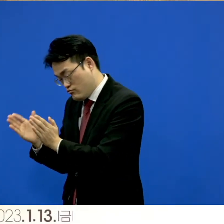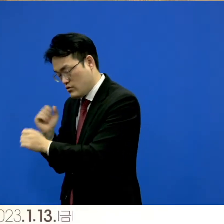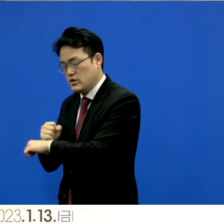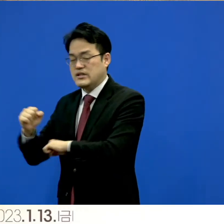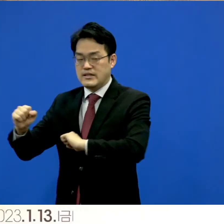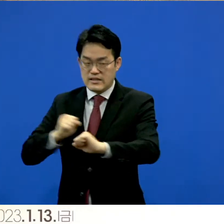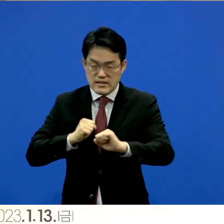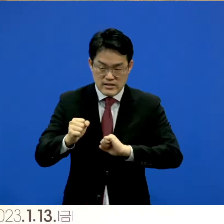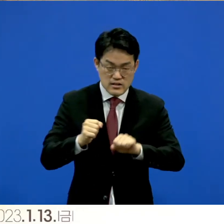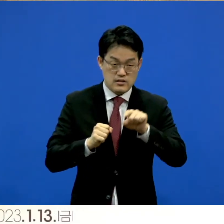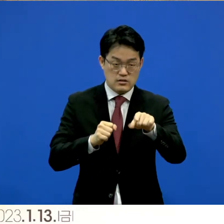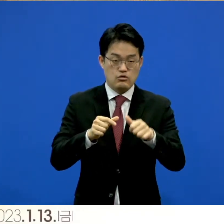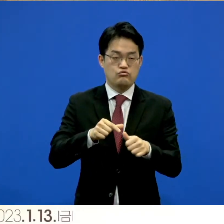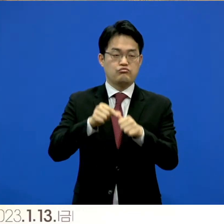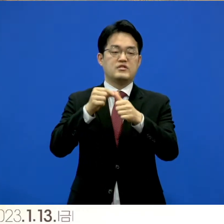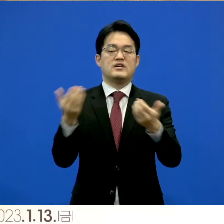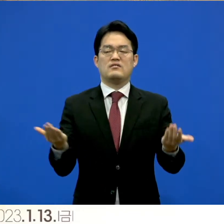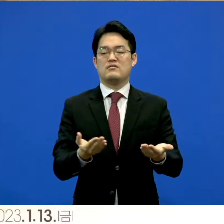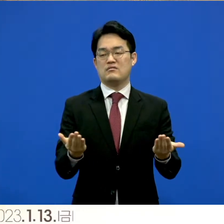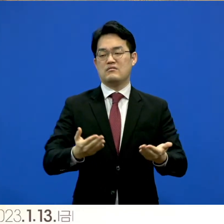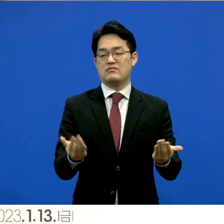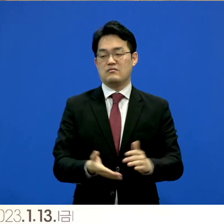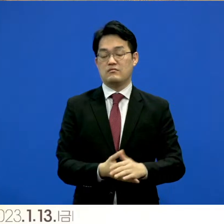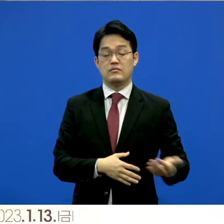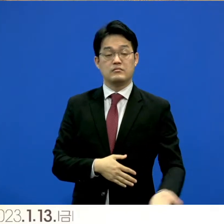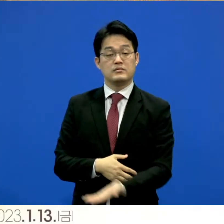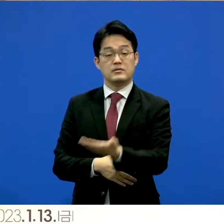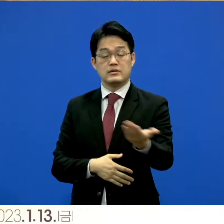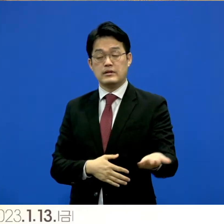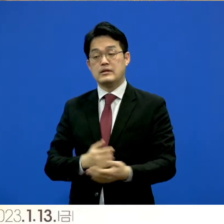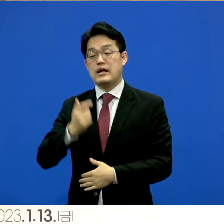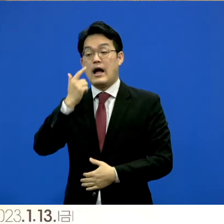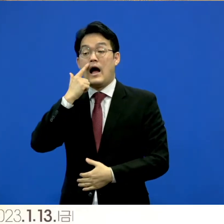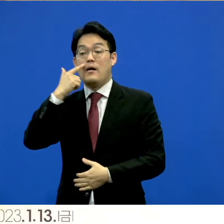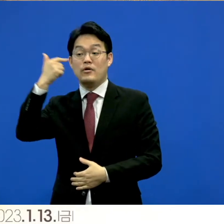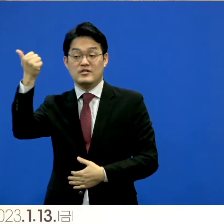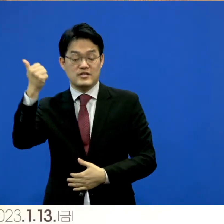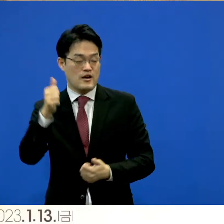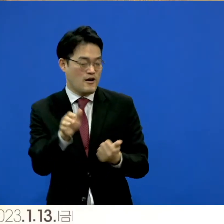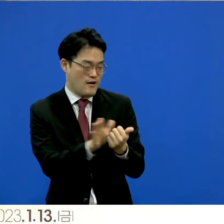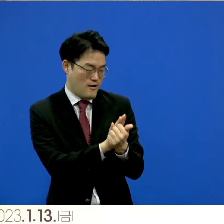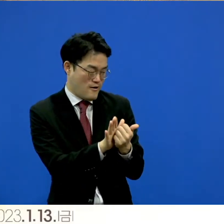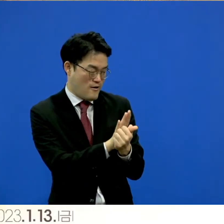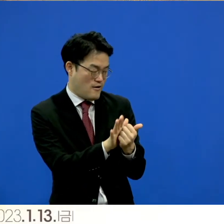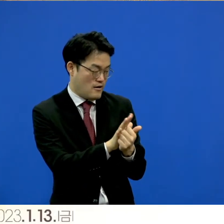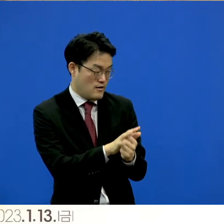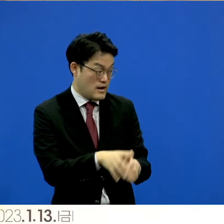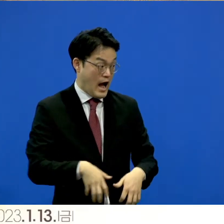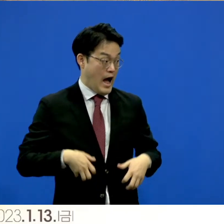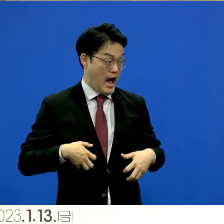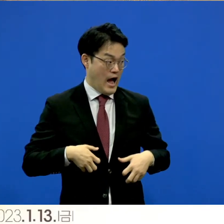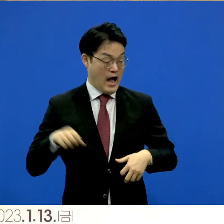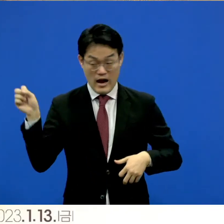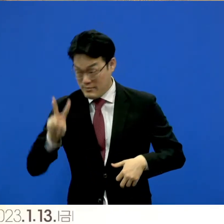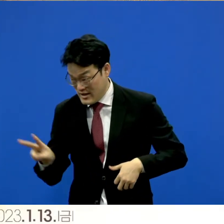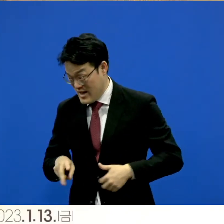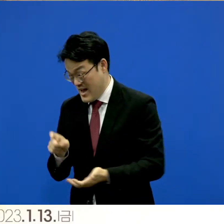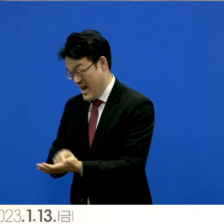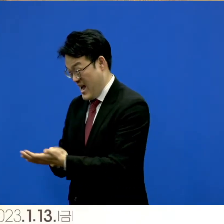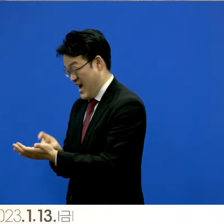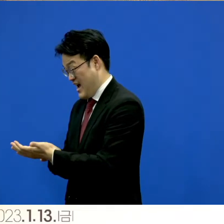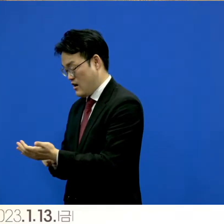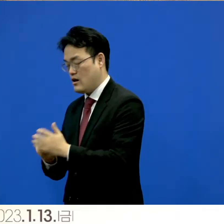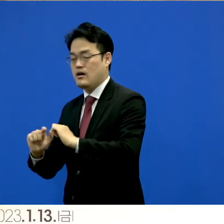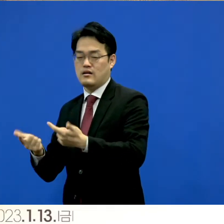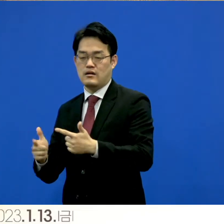환대는 마지못해 어쩔 수 없이 이루어진 것이 아닙니다. 아버지는 기쁨으로 그 아들을 환대하고 있습니다.